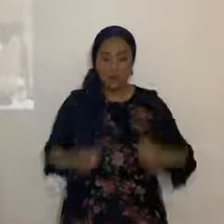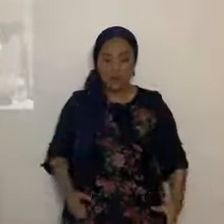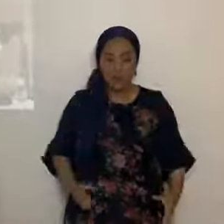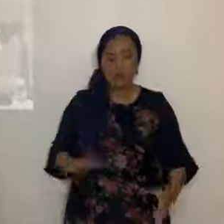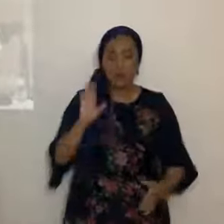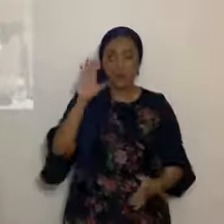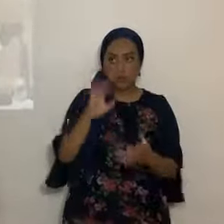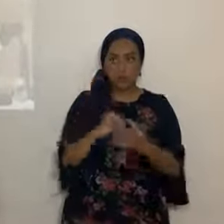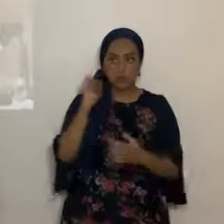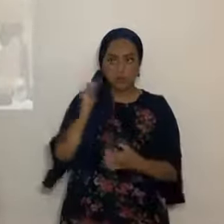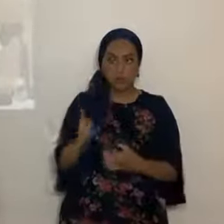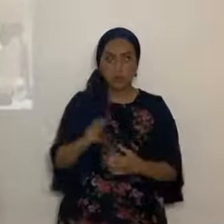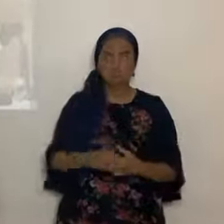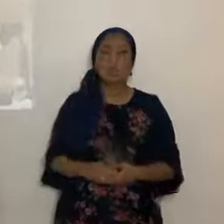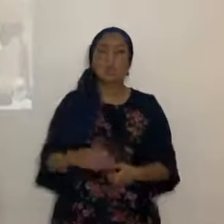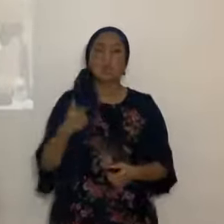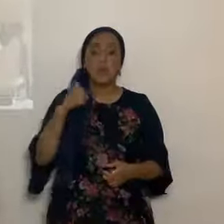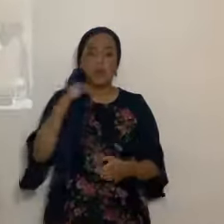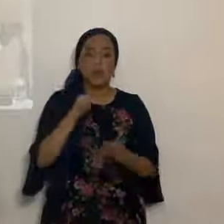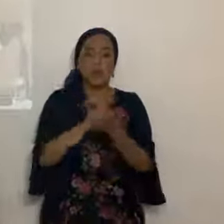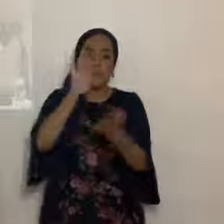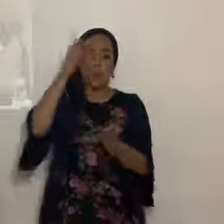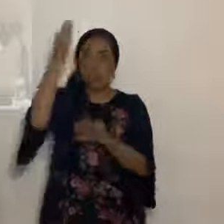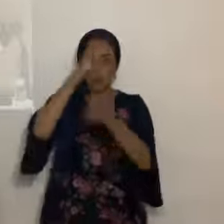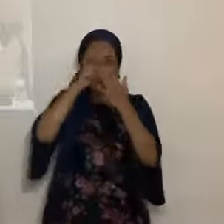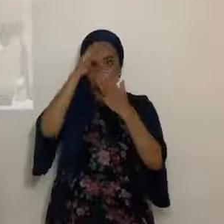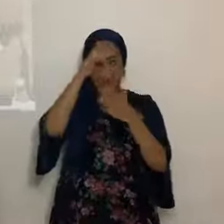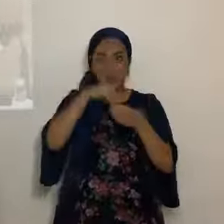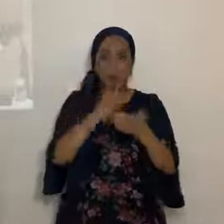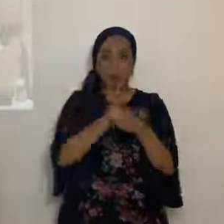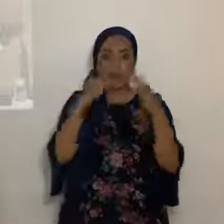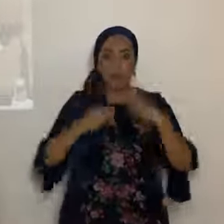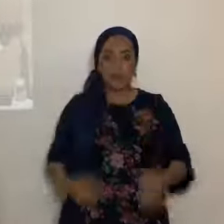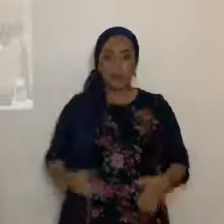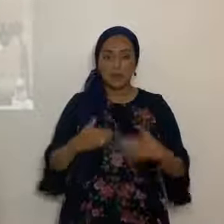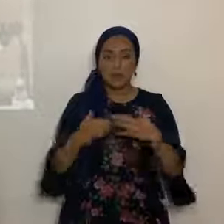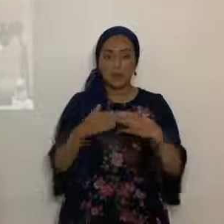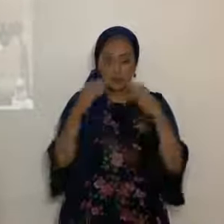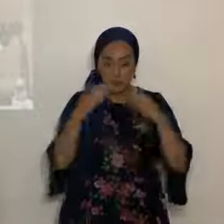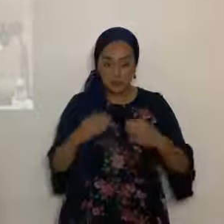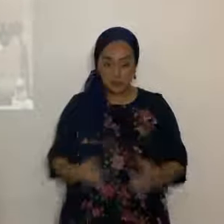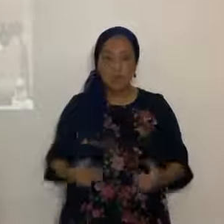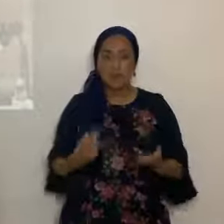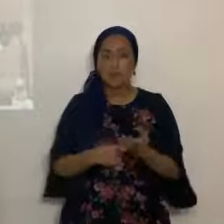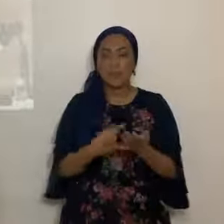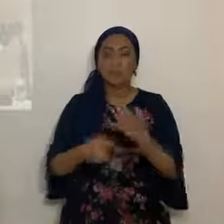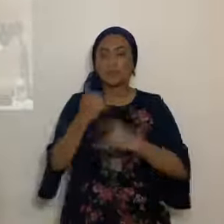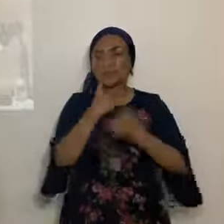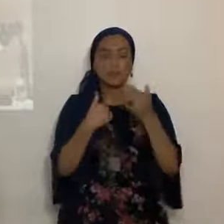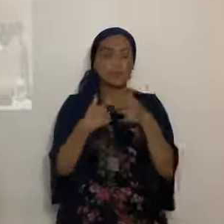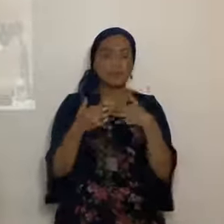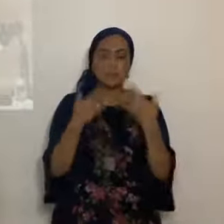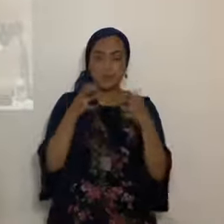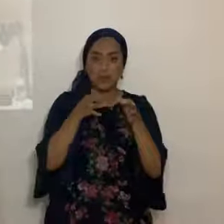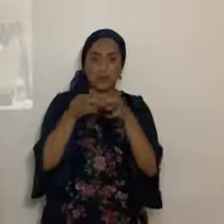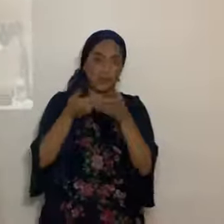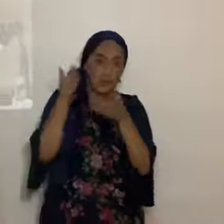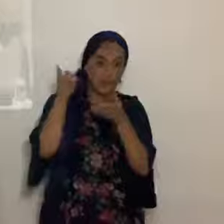de Yahweh. Entonces tenemos que glorificar al Eterno hasta en nuestro cuerpo, aunque este cuerpo es corruptible, como ya lo expliqué